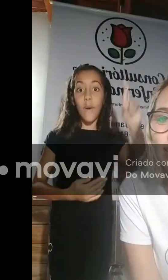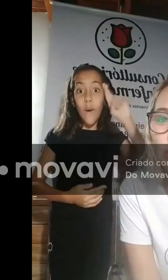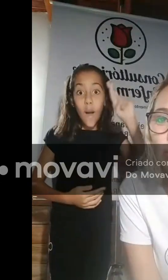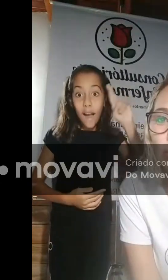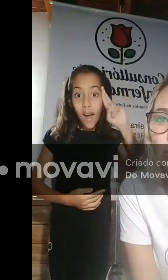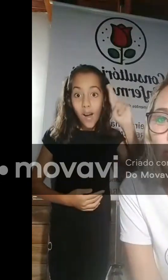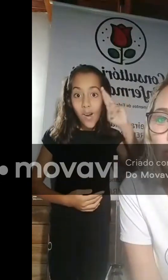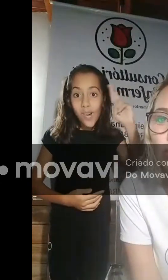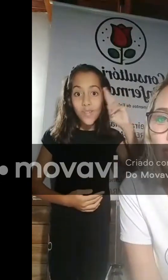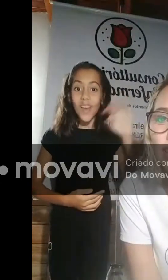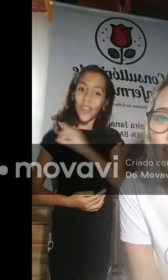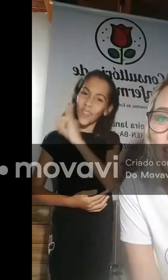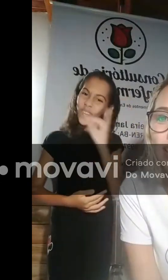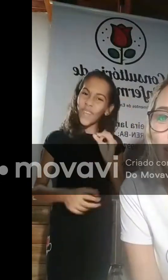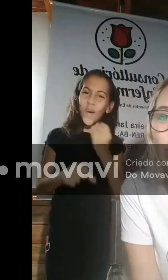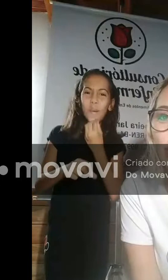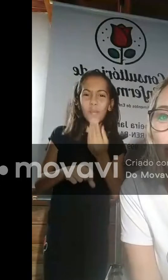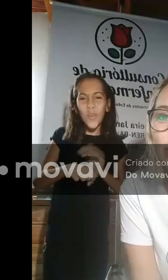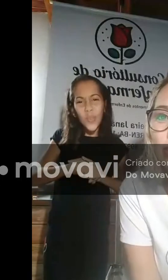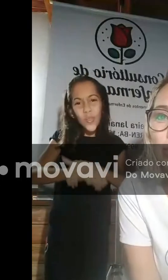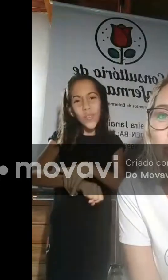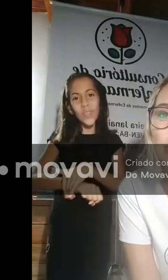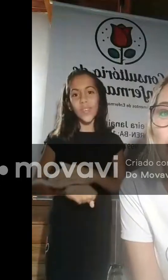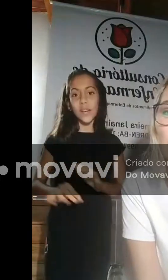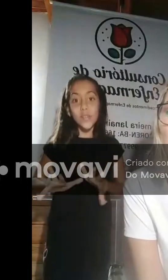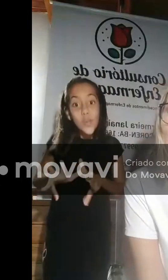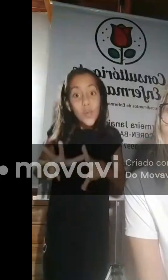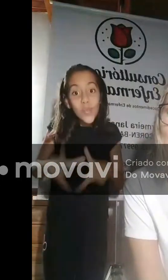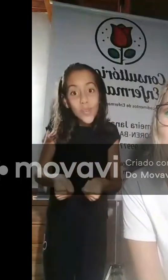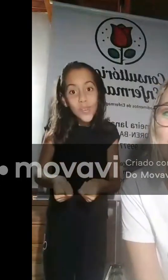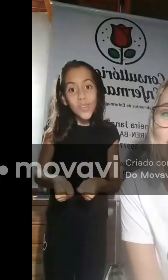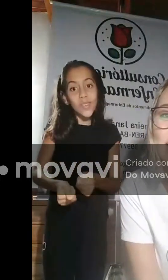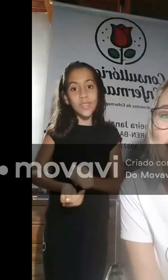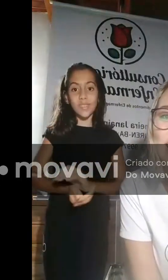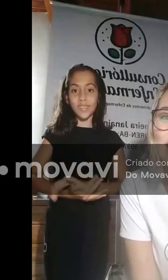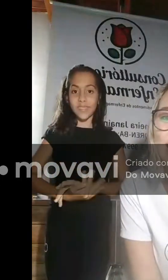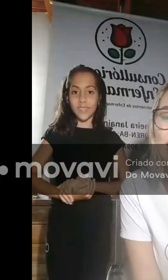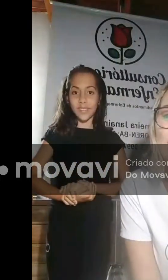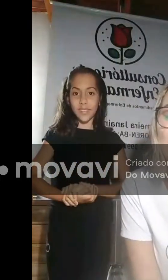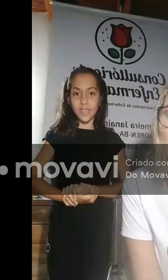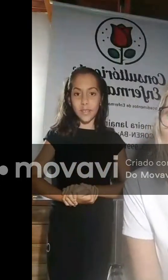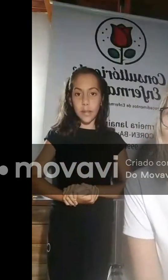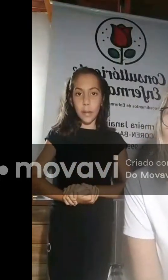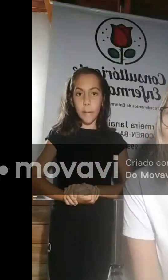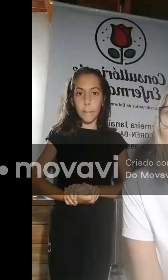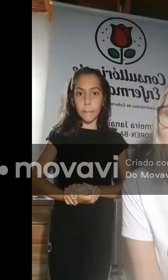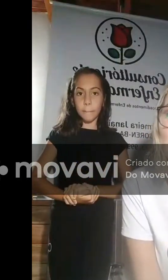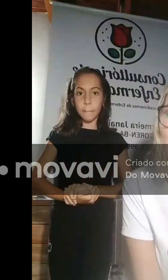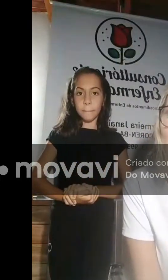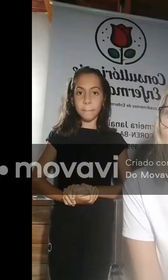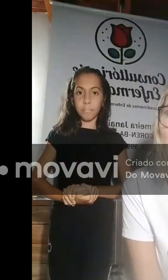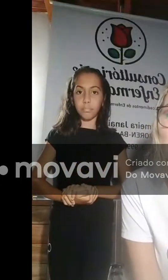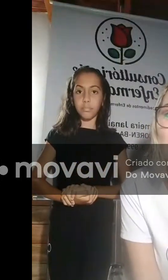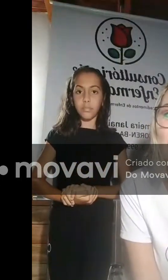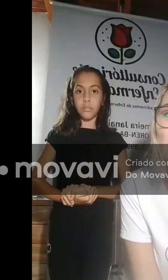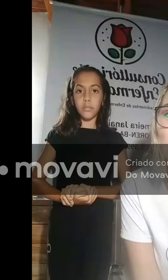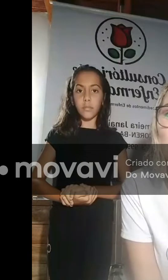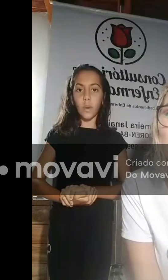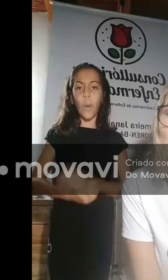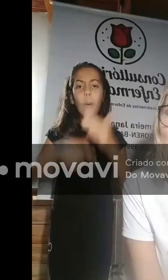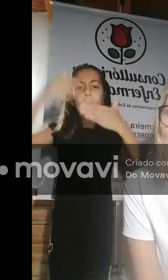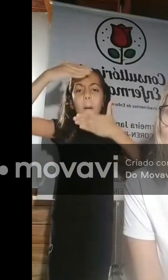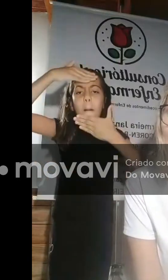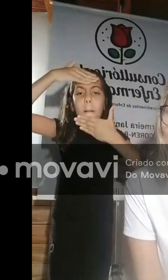Roberta, Bruno, Nelly, boa noite, pessoal. Obrigada. Obrigada por estarem aí